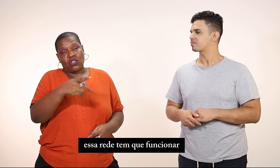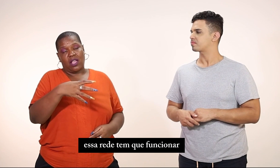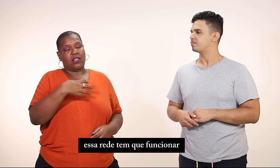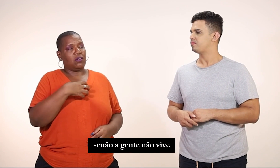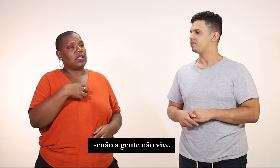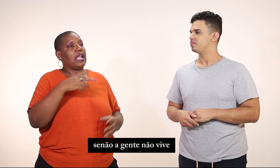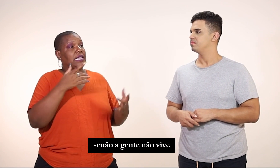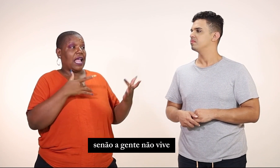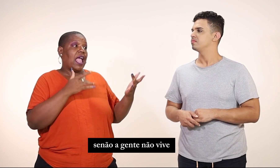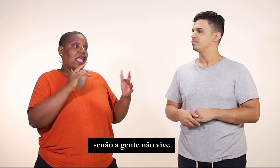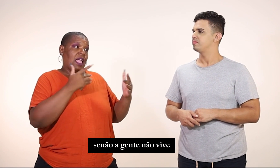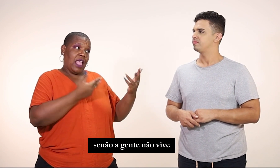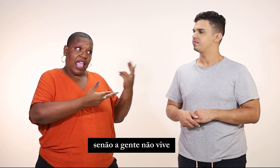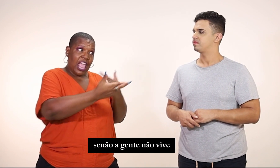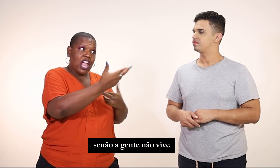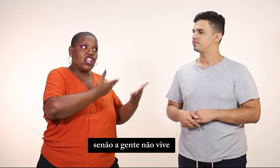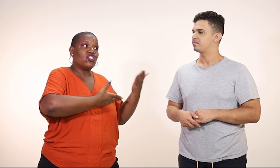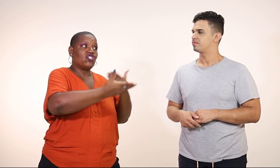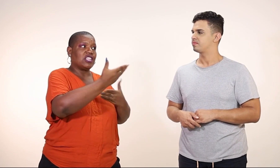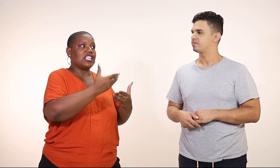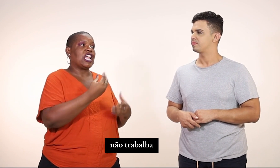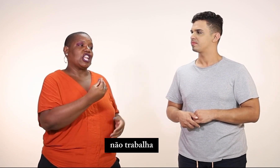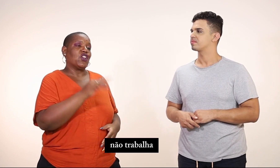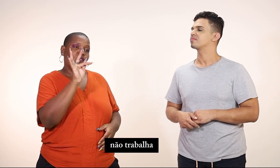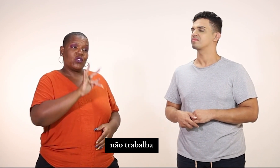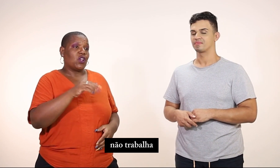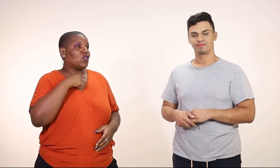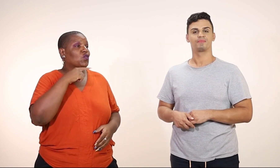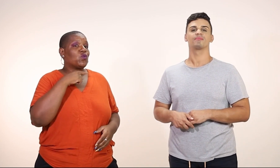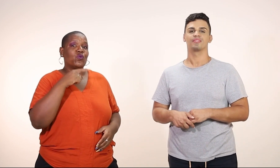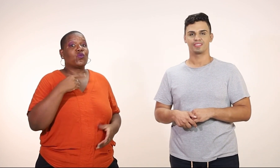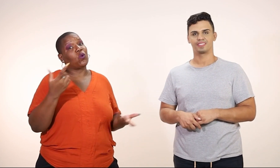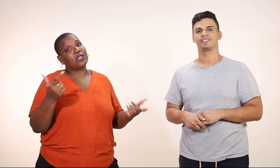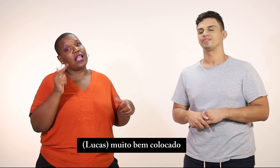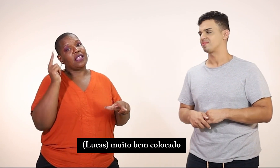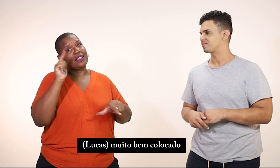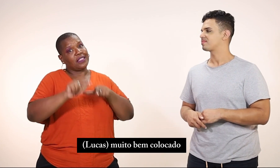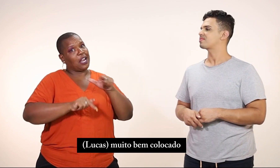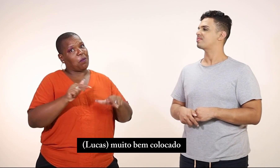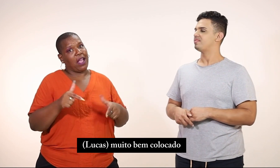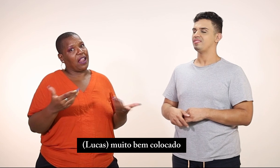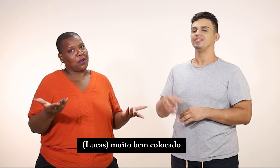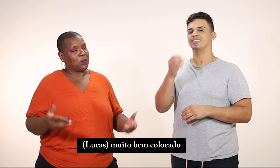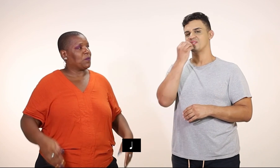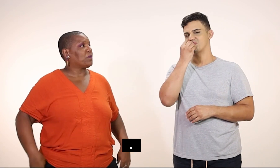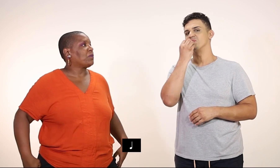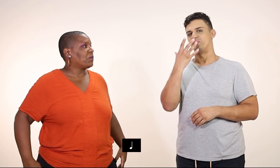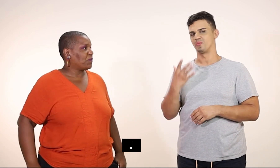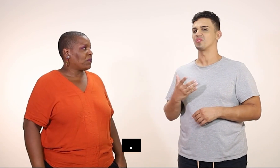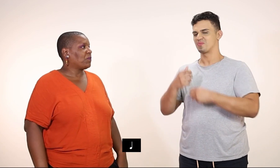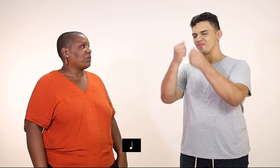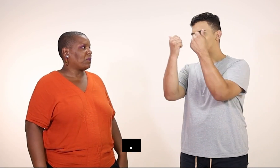funcionar, senão a gente não vive, não trabalha. Muito bem colocado.